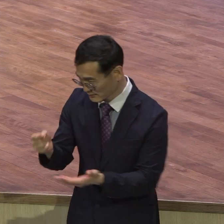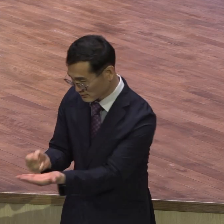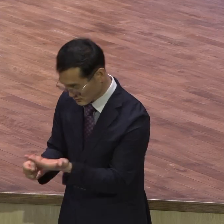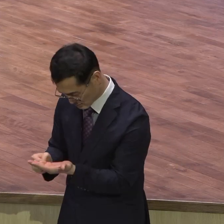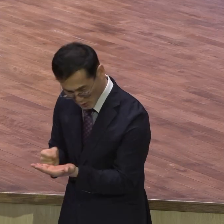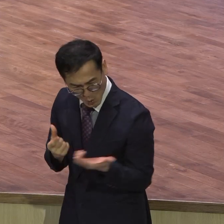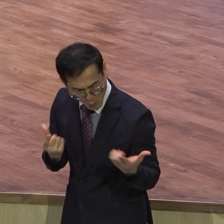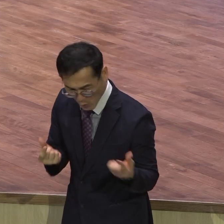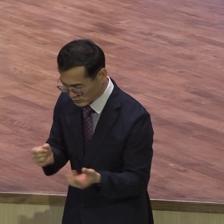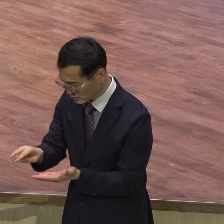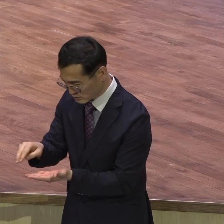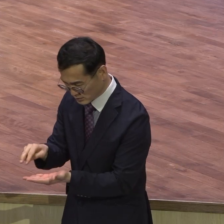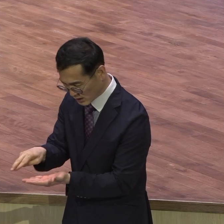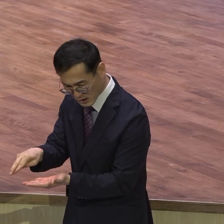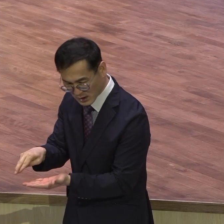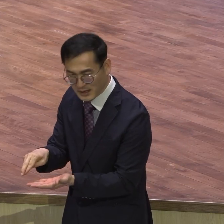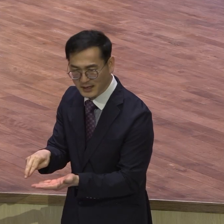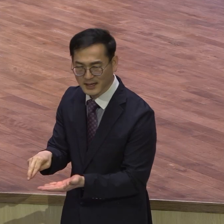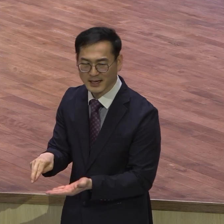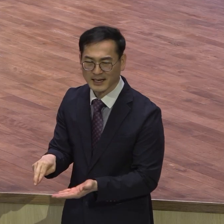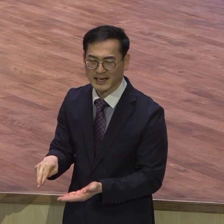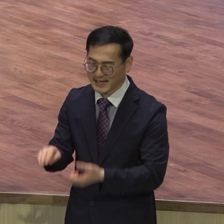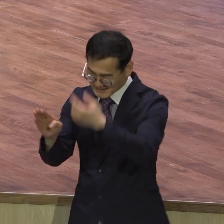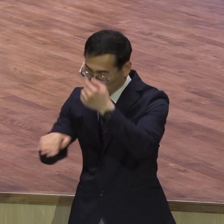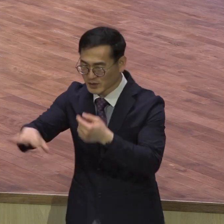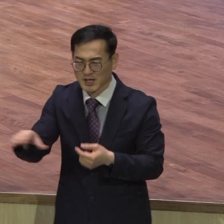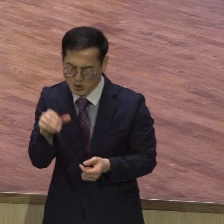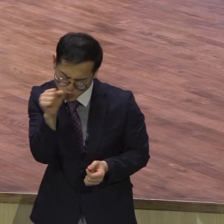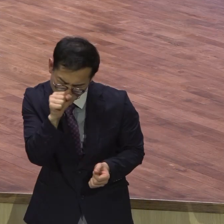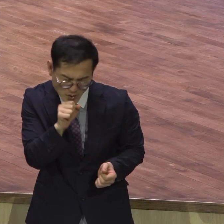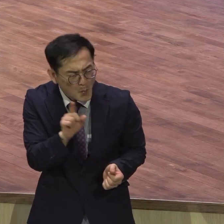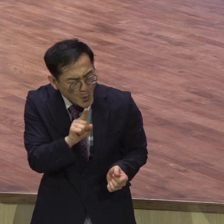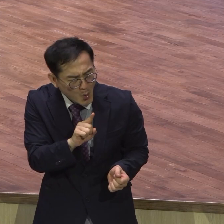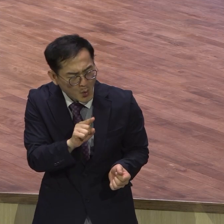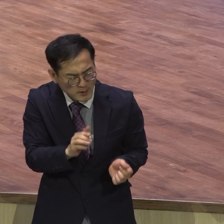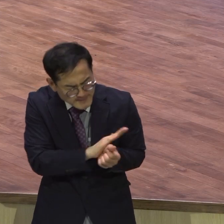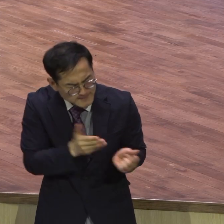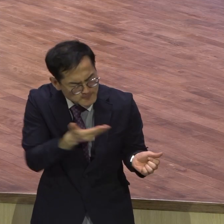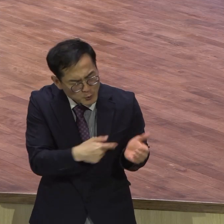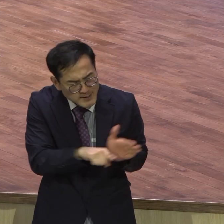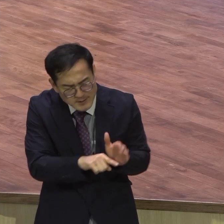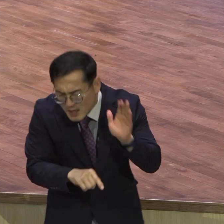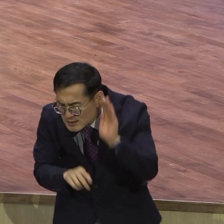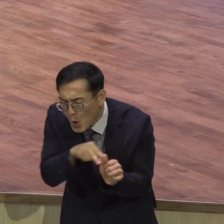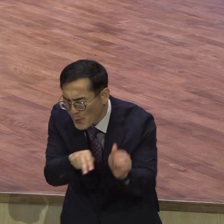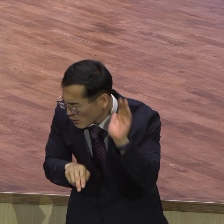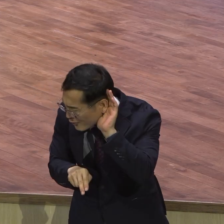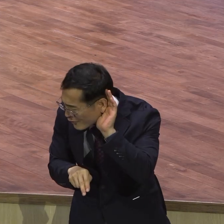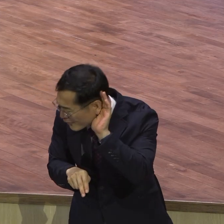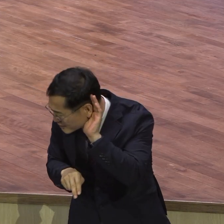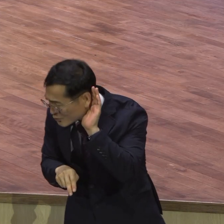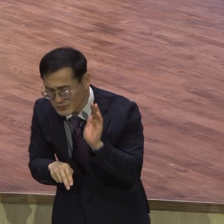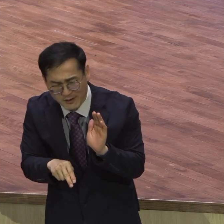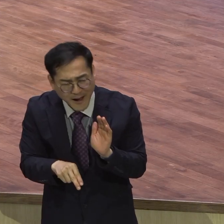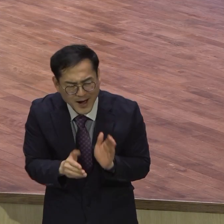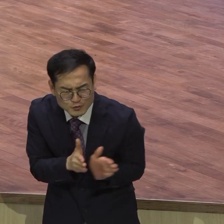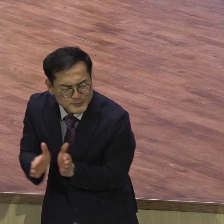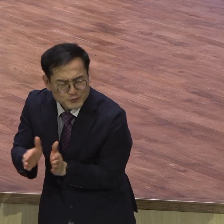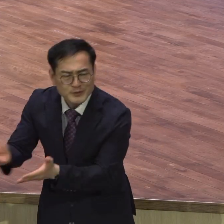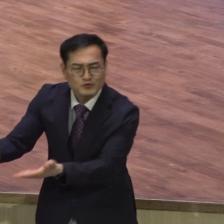목사에게 좋은 것을 대접하려고 좋아하는 것을 대접하려고 이렇게 정성을